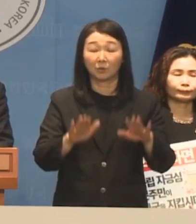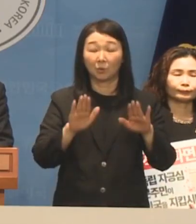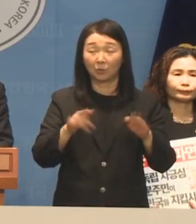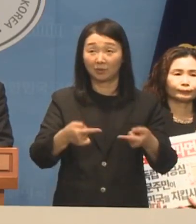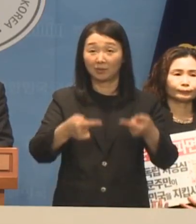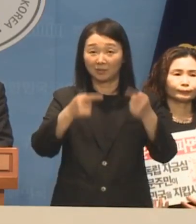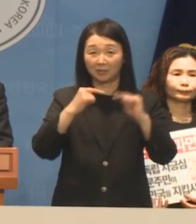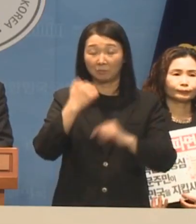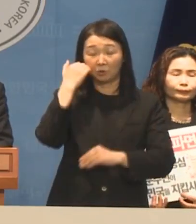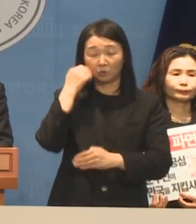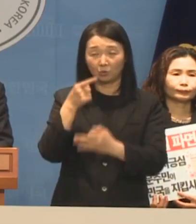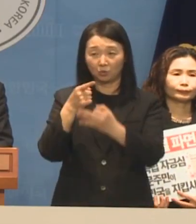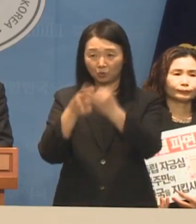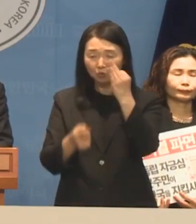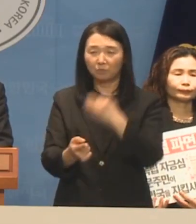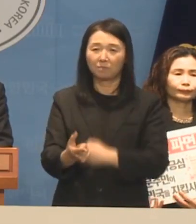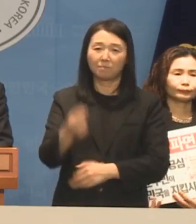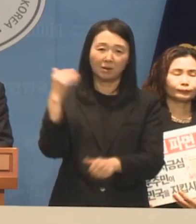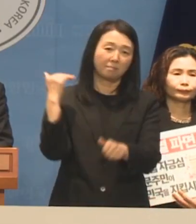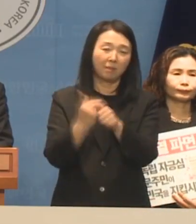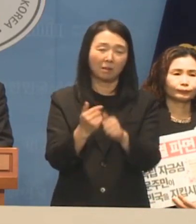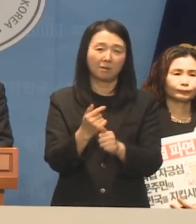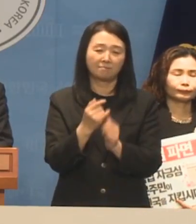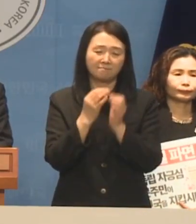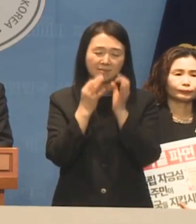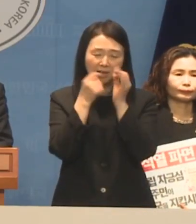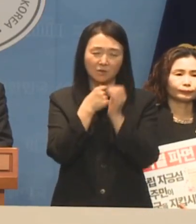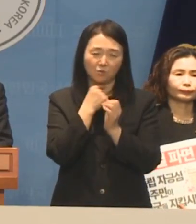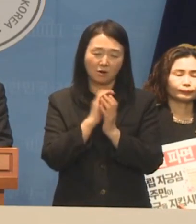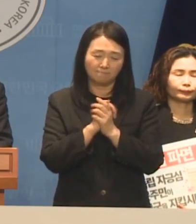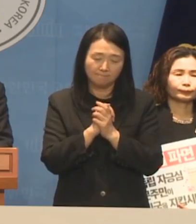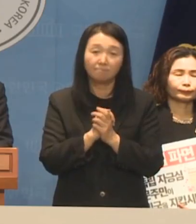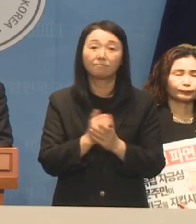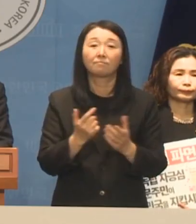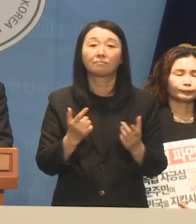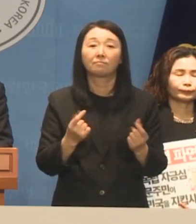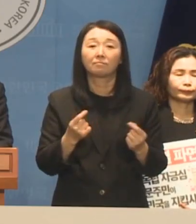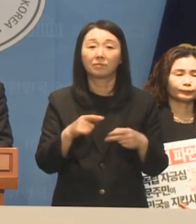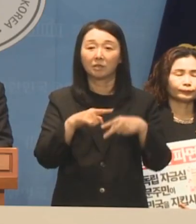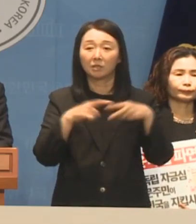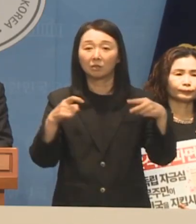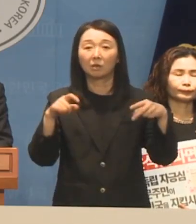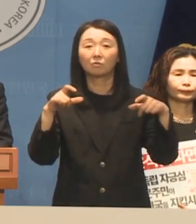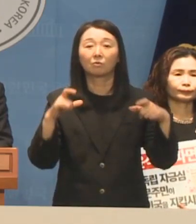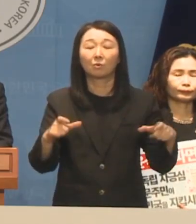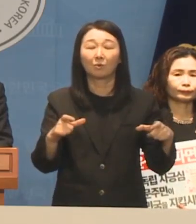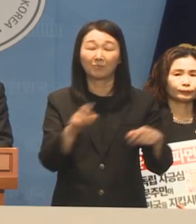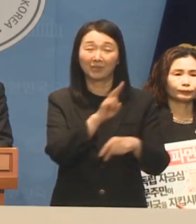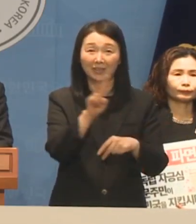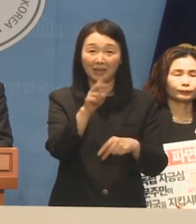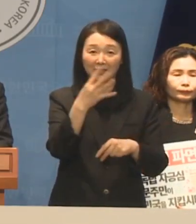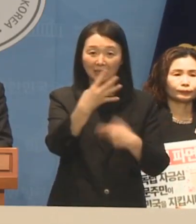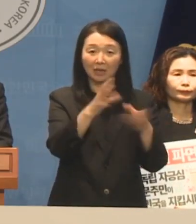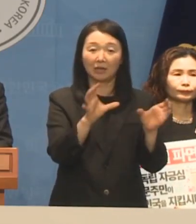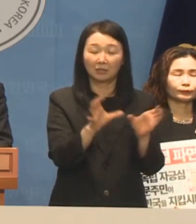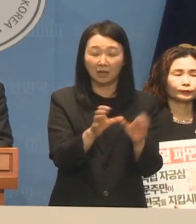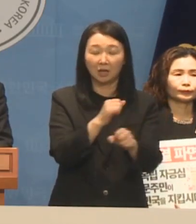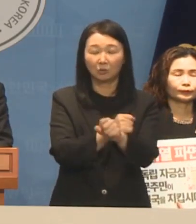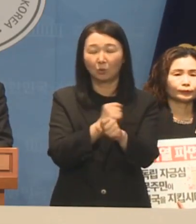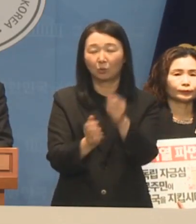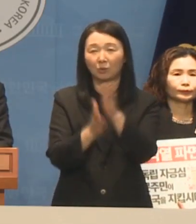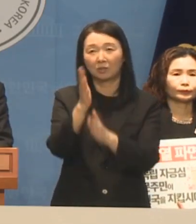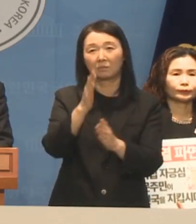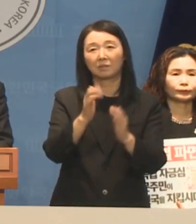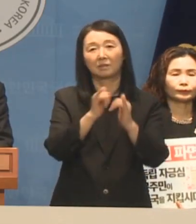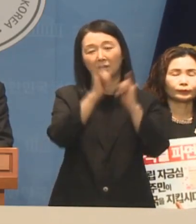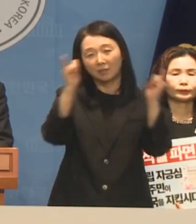자리에는 윤석열의 신속한 파면을 간절히 바라는 마음에서 서대문구의 야4당과